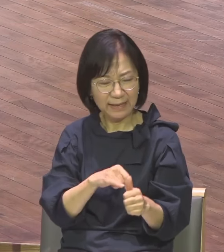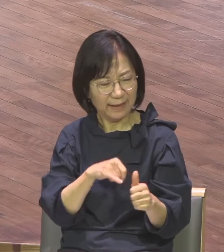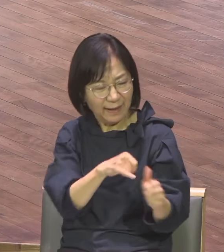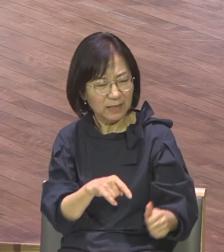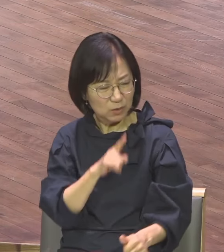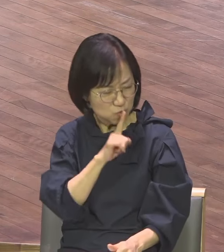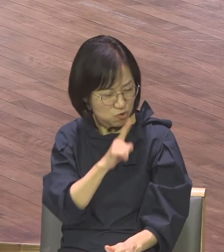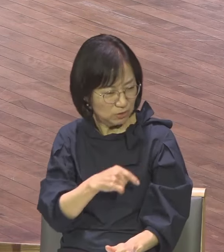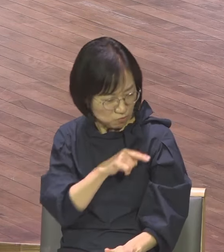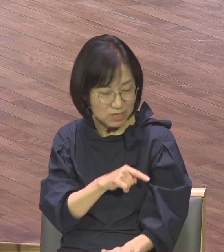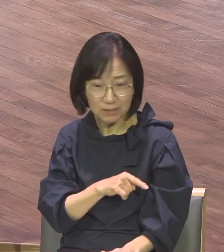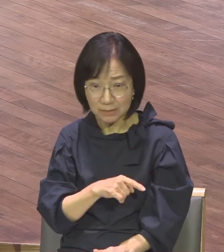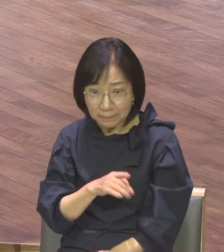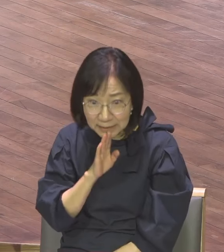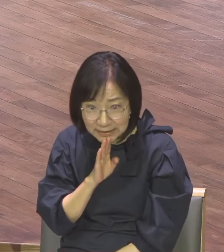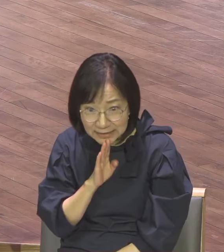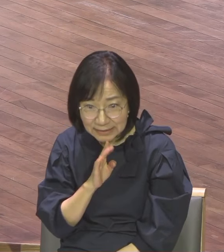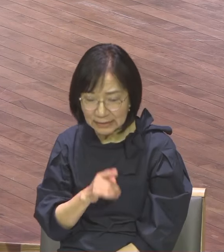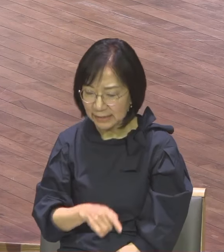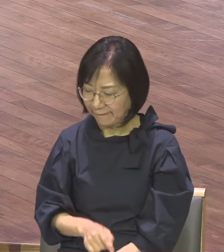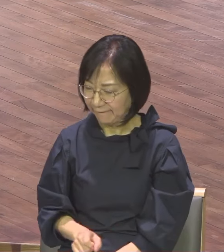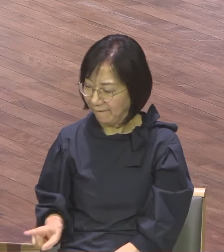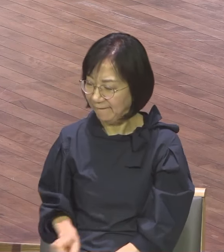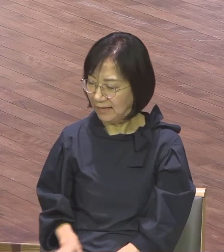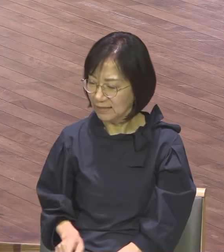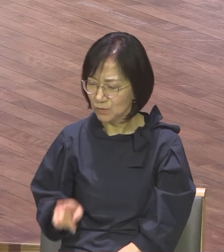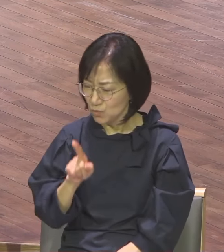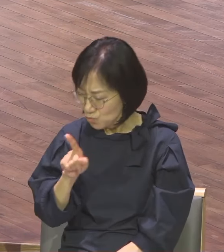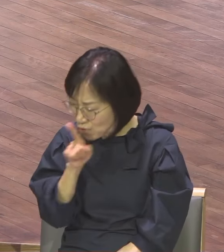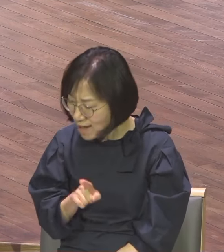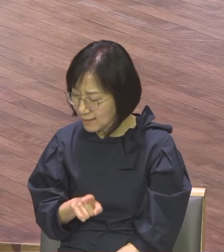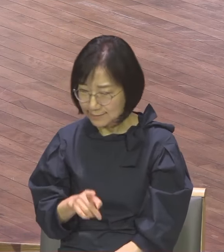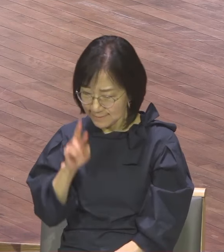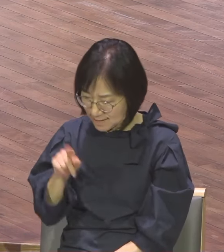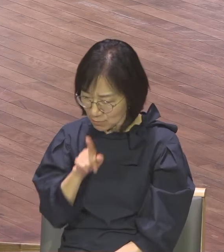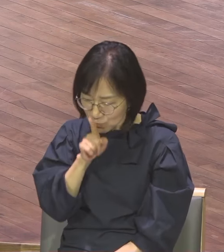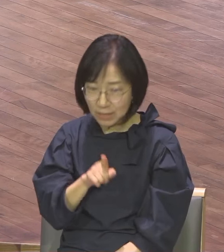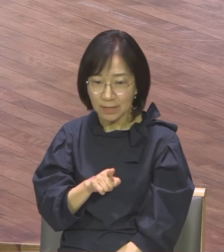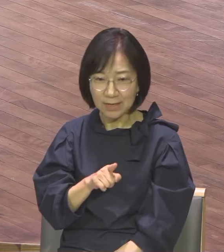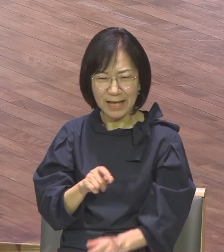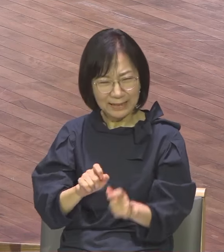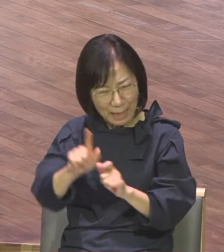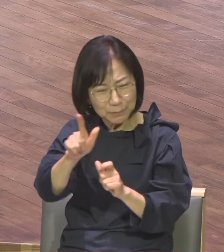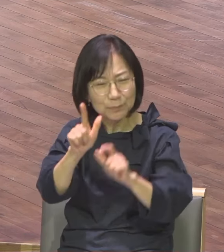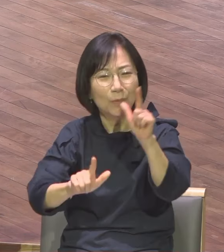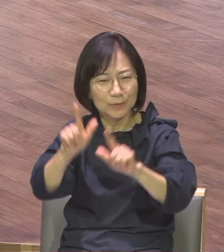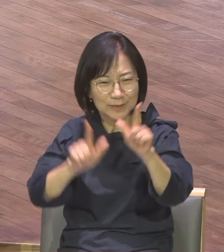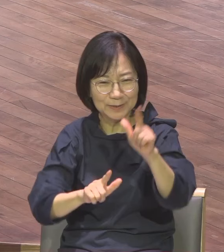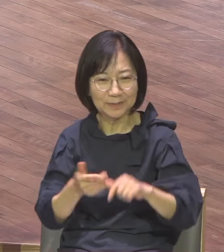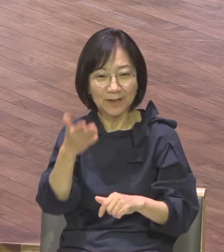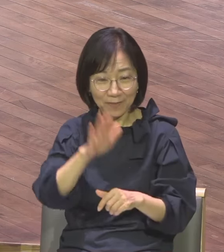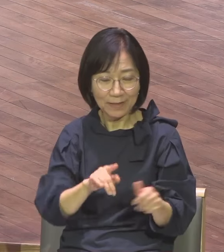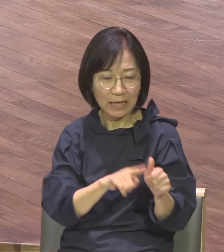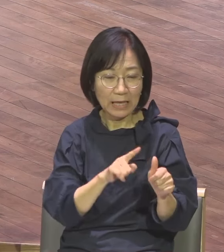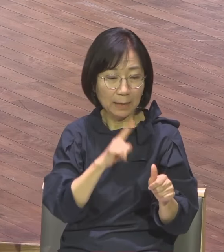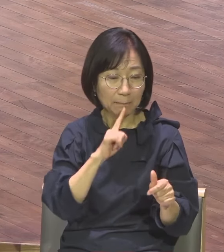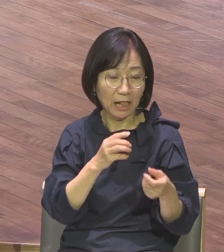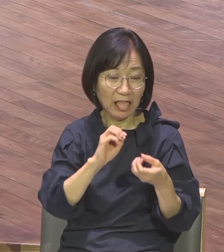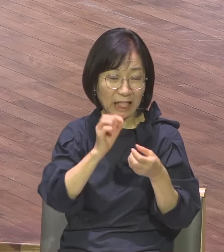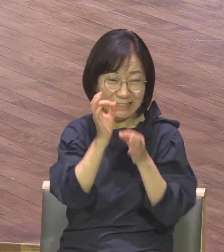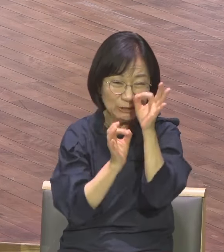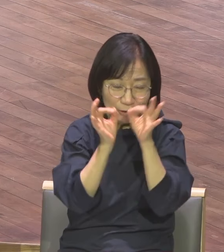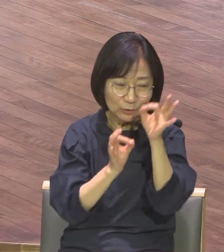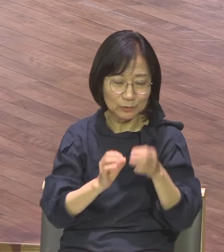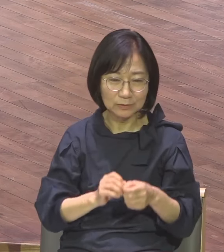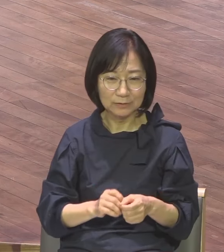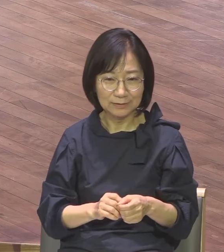꺼잡든지 찌르든지 바로 차든지 해야 될 거 아니에요. 보통 그래 하거든요. 보통 옆에 꺼잡아요.